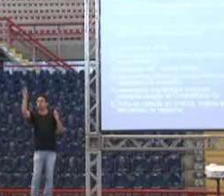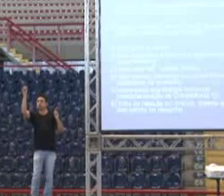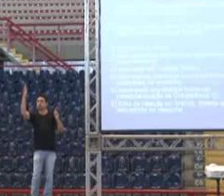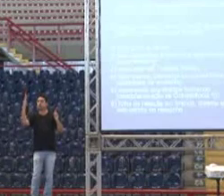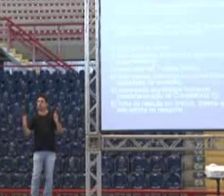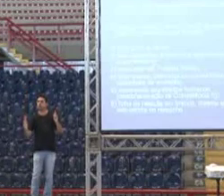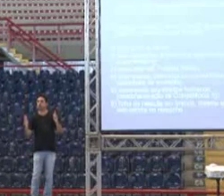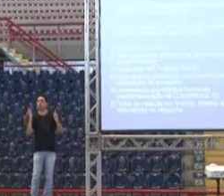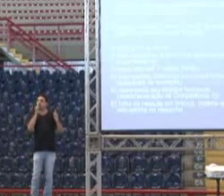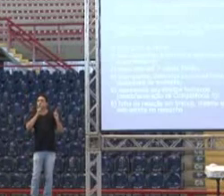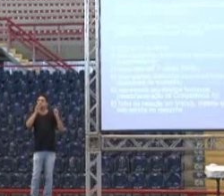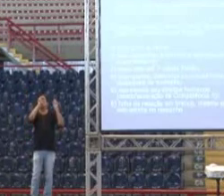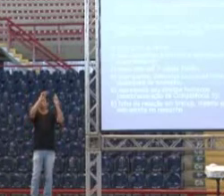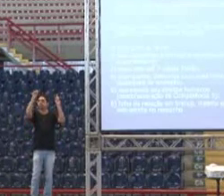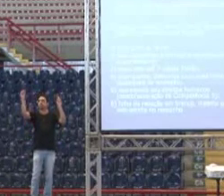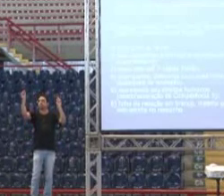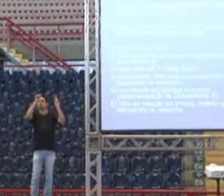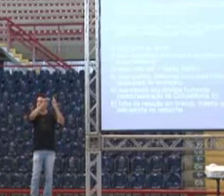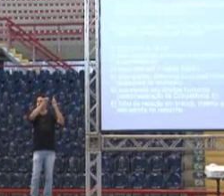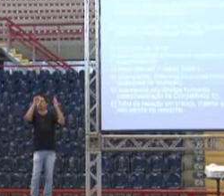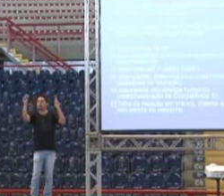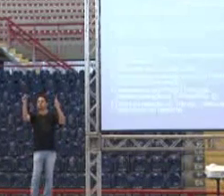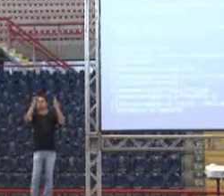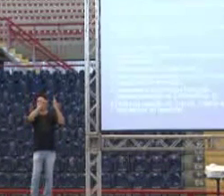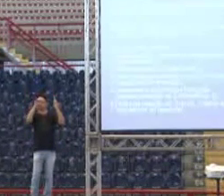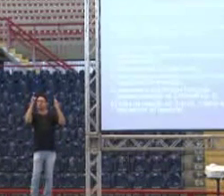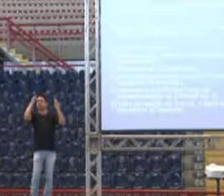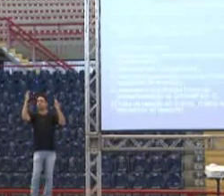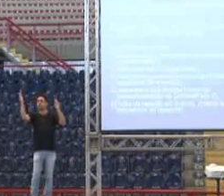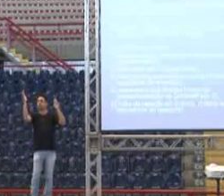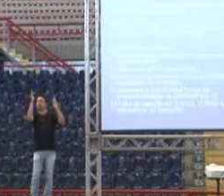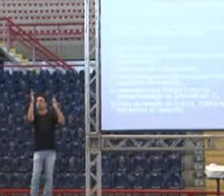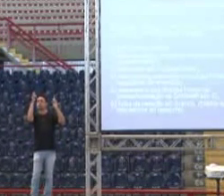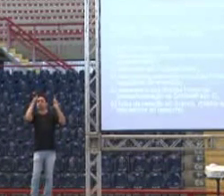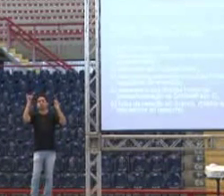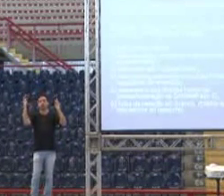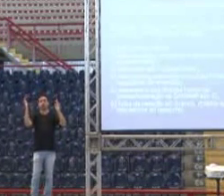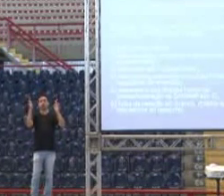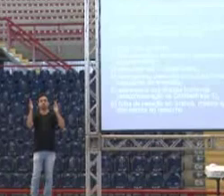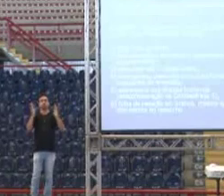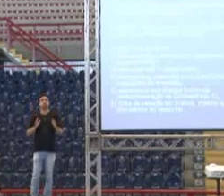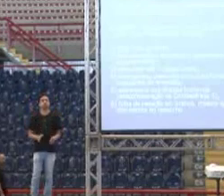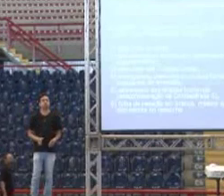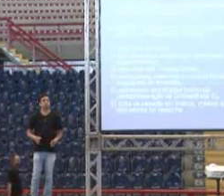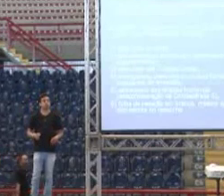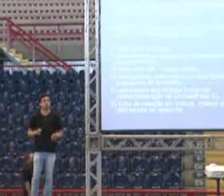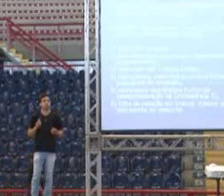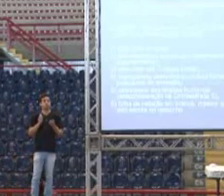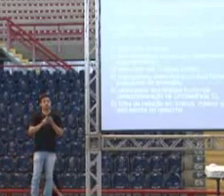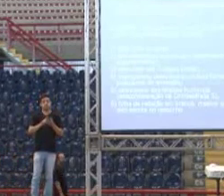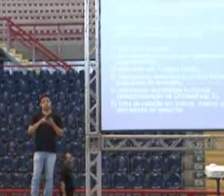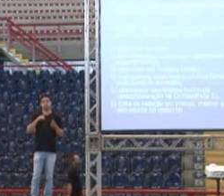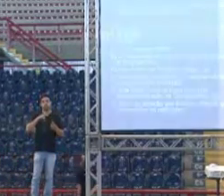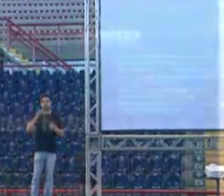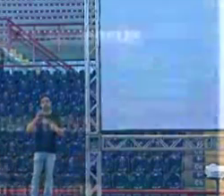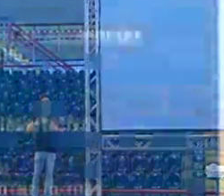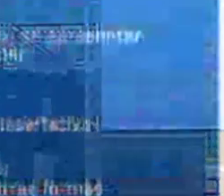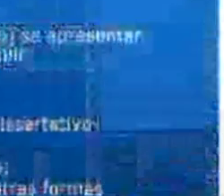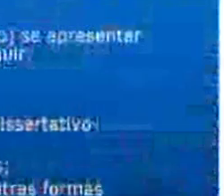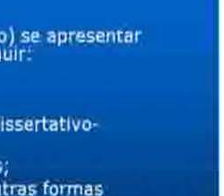esquerda, ali são os limites da sua redação. Não encurte a redação, tá certo? Na sequência temos o seguinte,